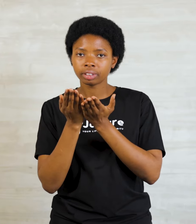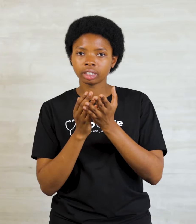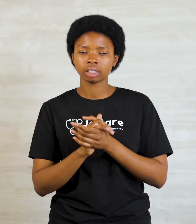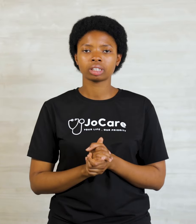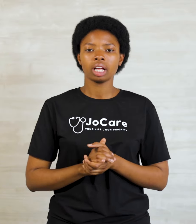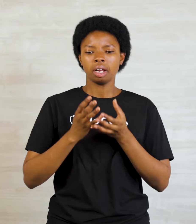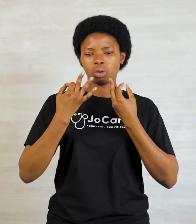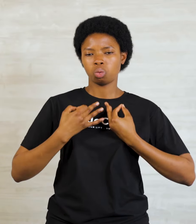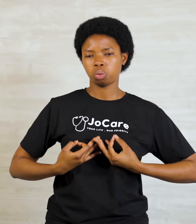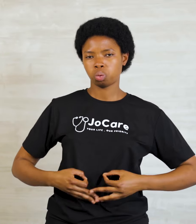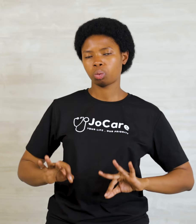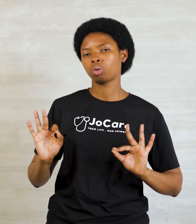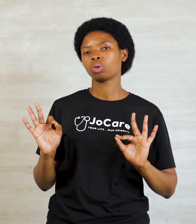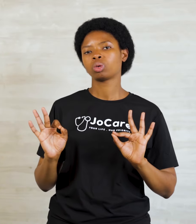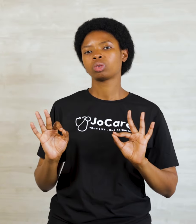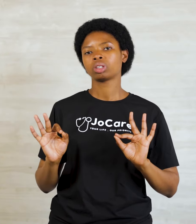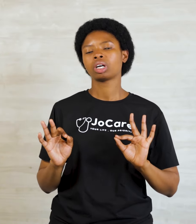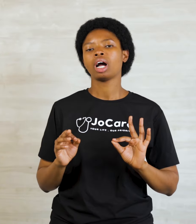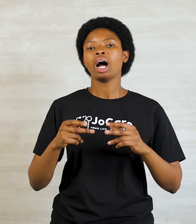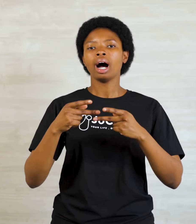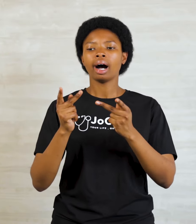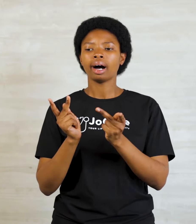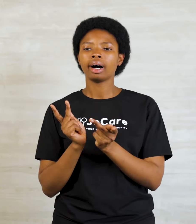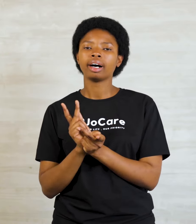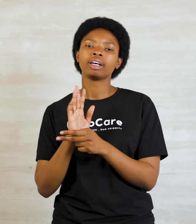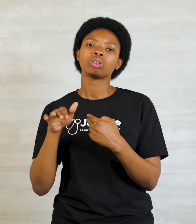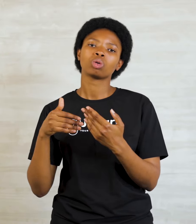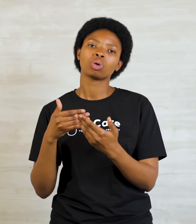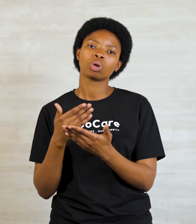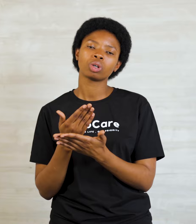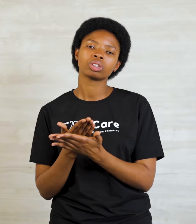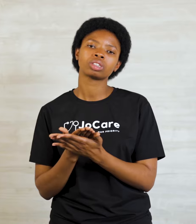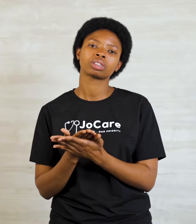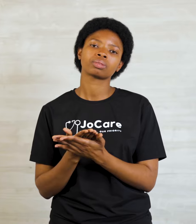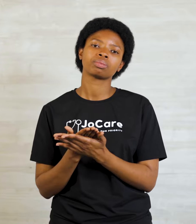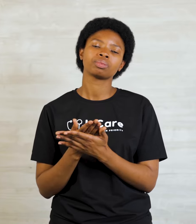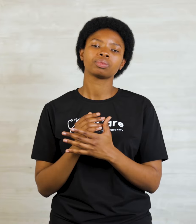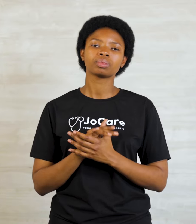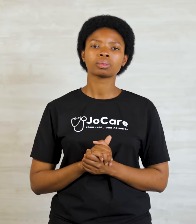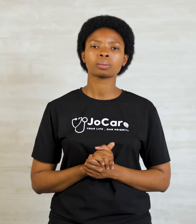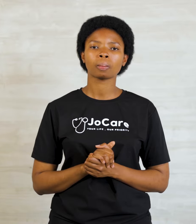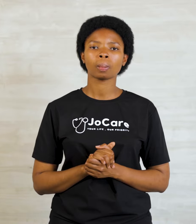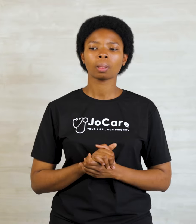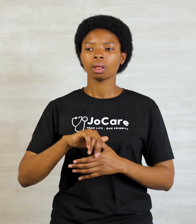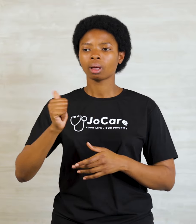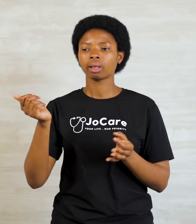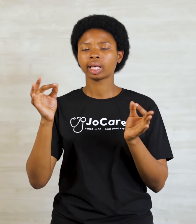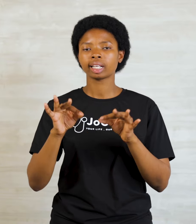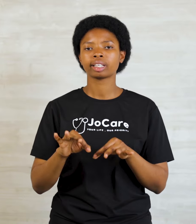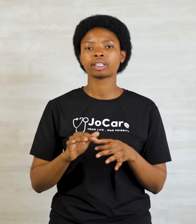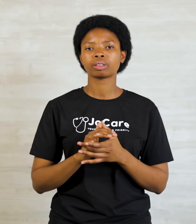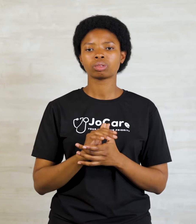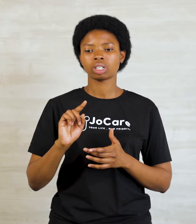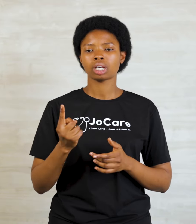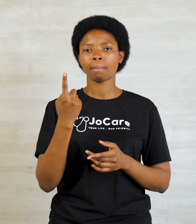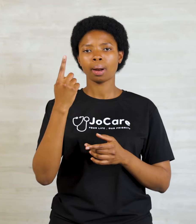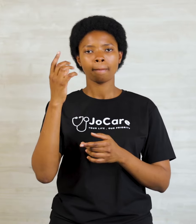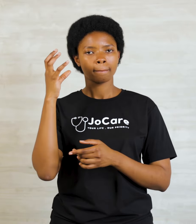ni ubuntu buri affordable ahantu hose ikindi icyambere ni